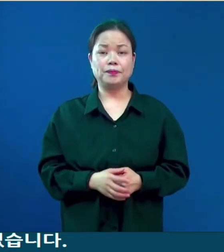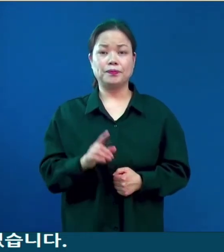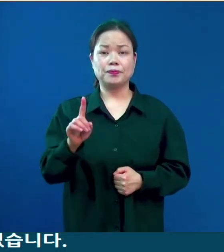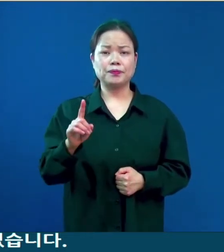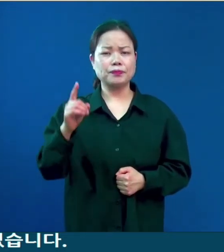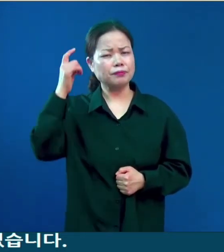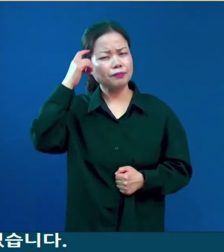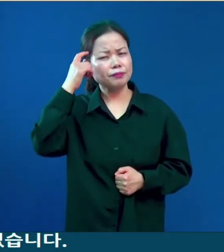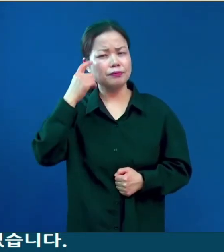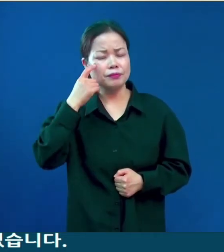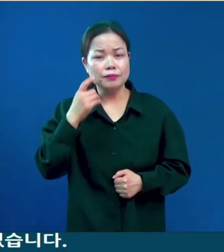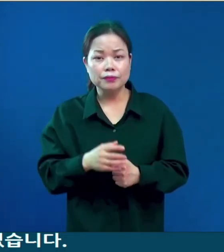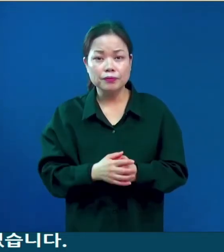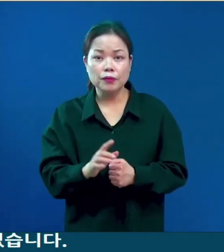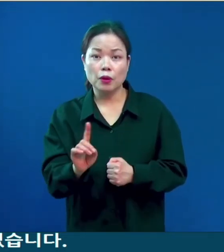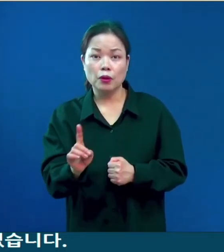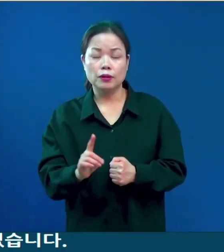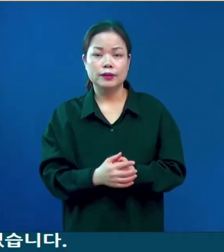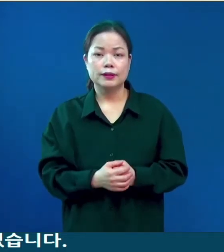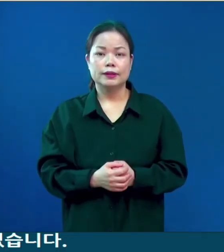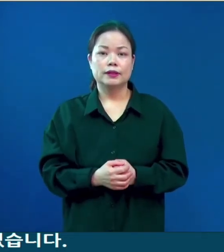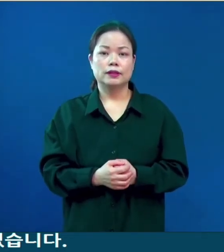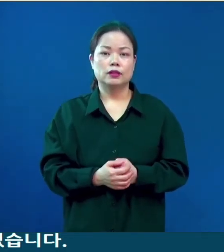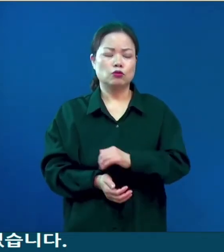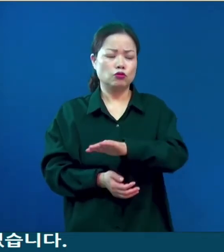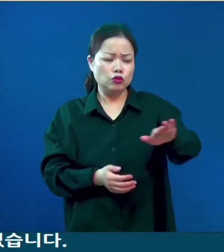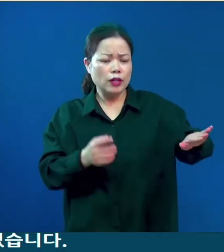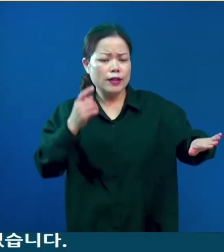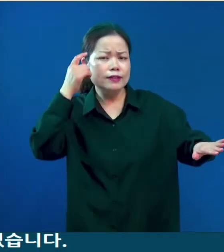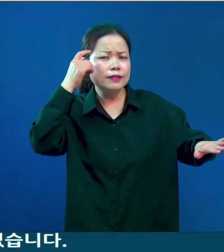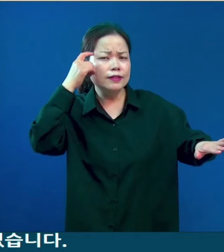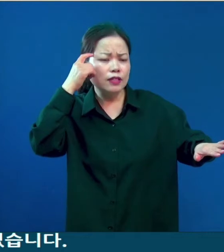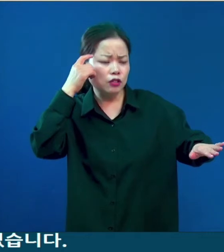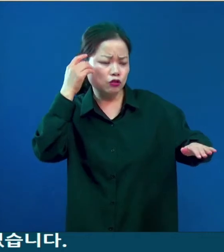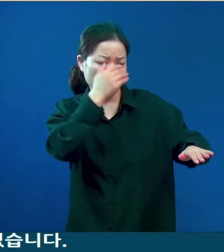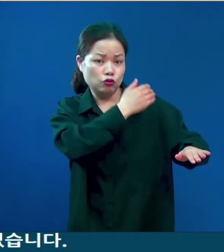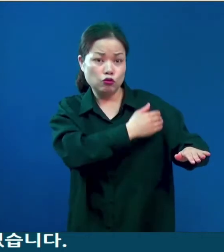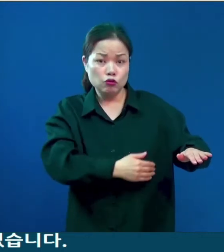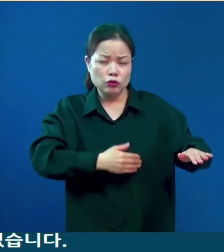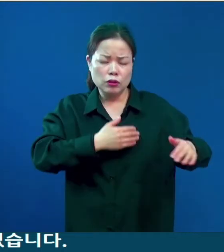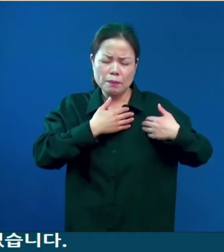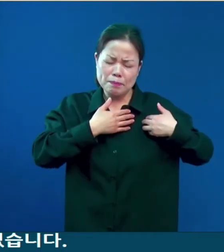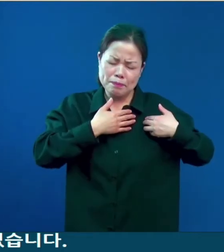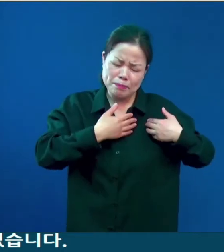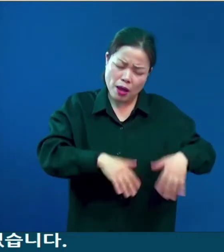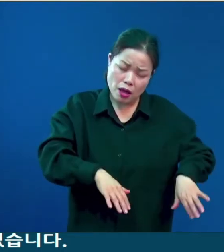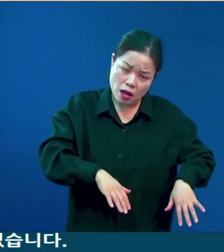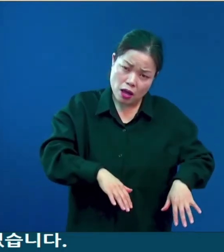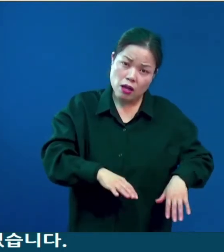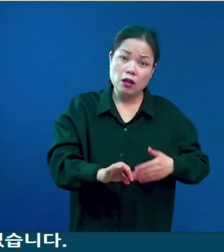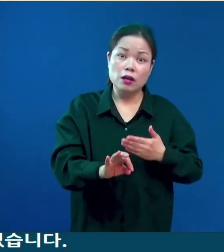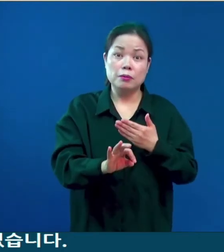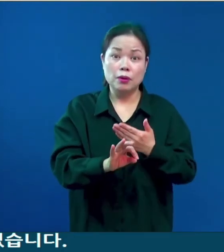묵상할 주제가 있는데, 그게 뭐냐면 우리의 정신과 육신이 피곤하고